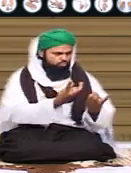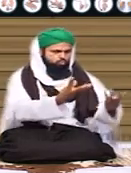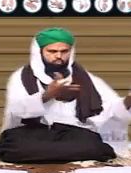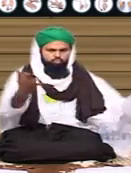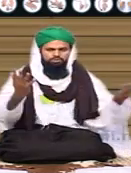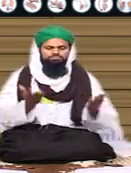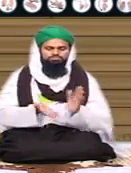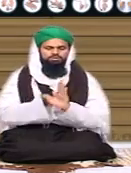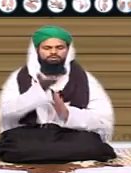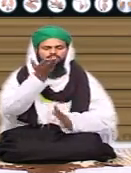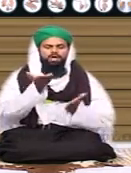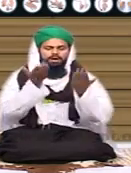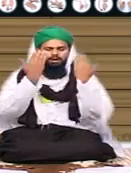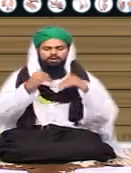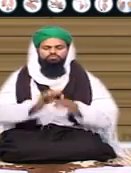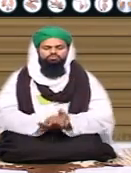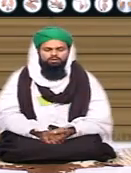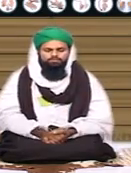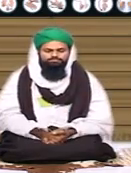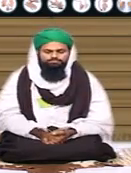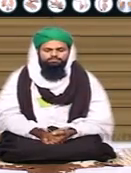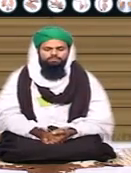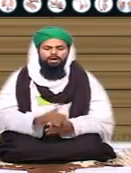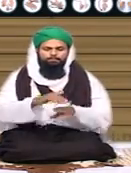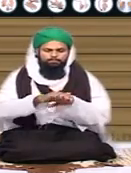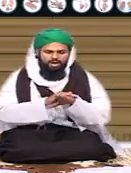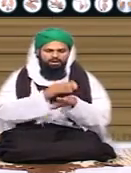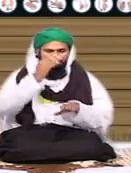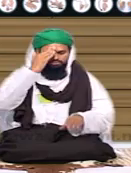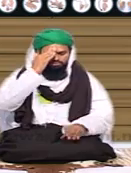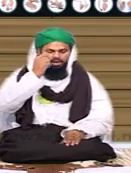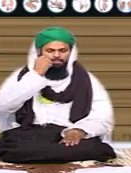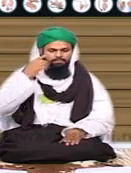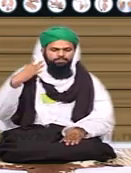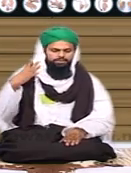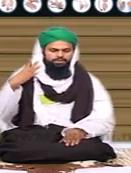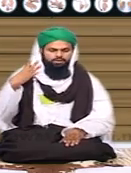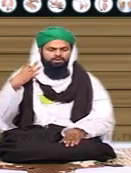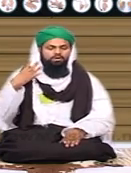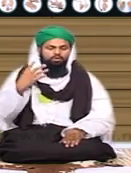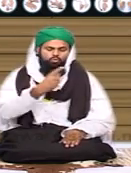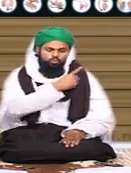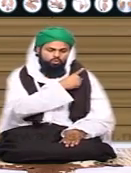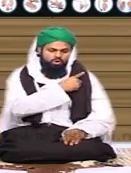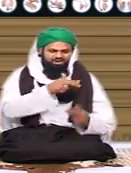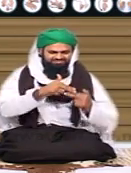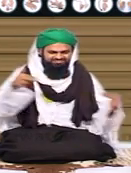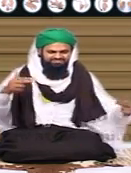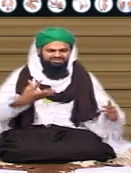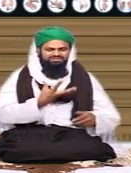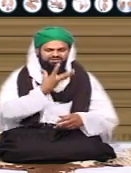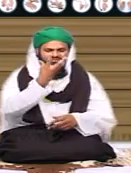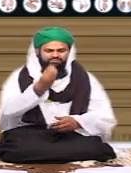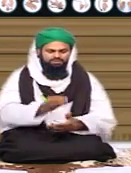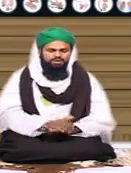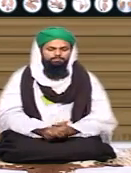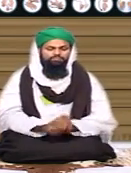ہے توبہ کی طرف, اللہ کی رحمت. تو میرے پیارے اسلامی بھائیوں, اس واقعے میں چند برائیوں کا خصوصاً ذکر. اب